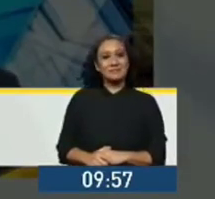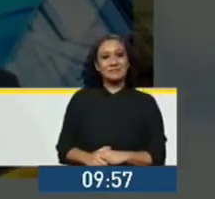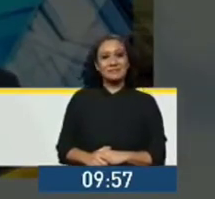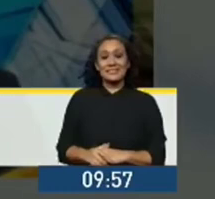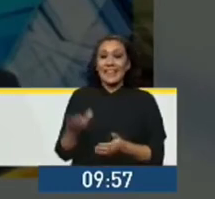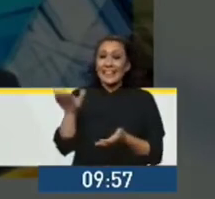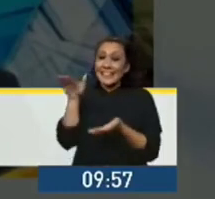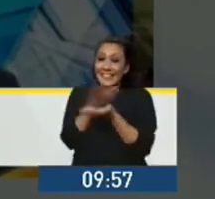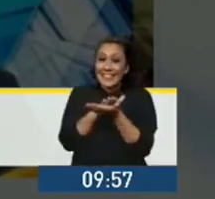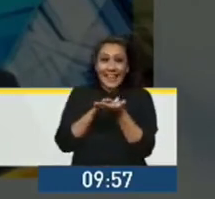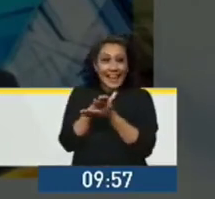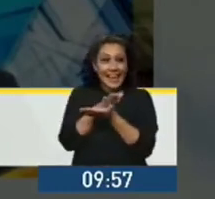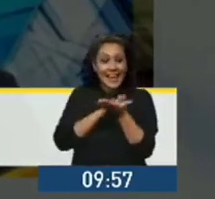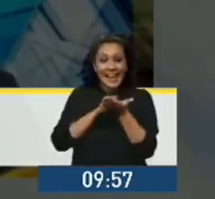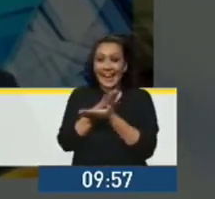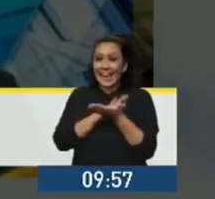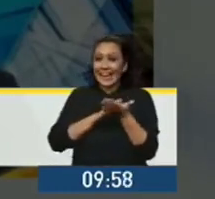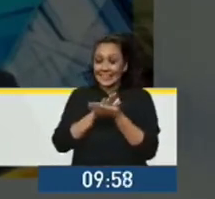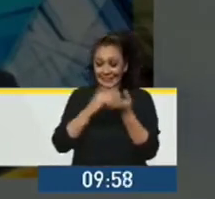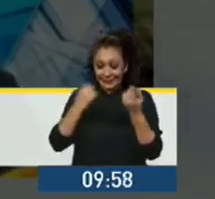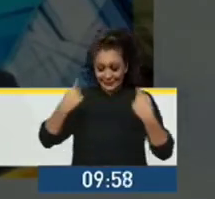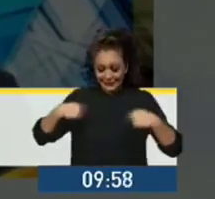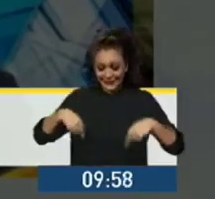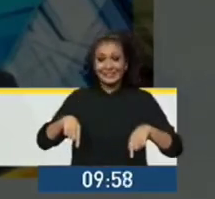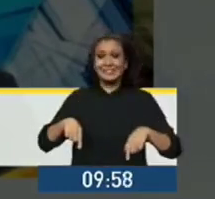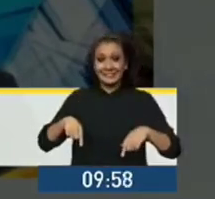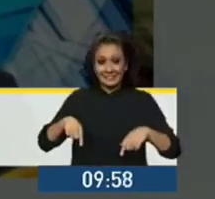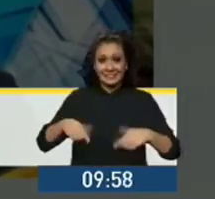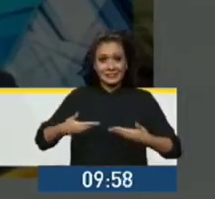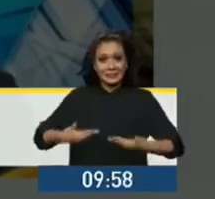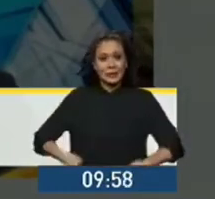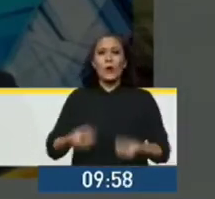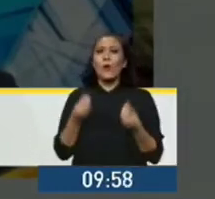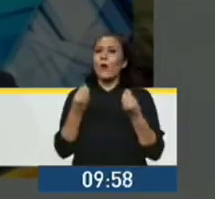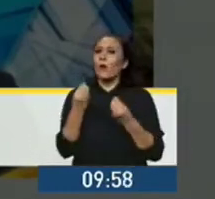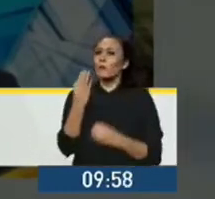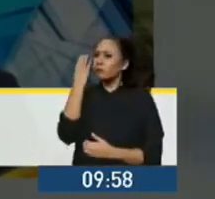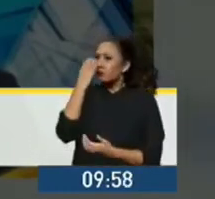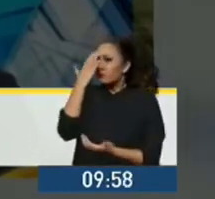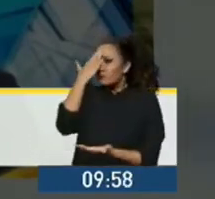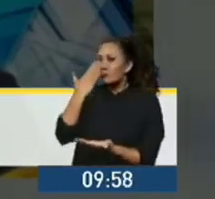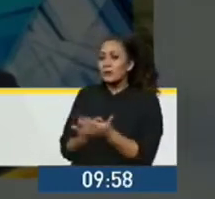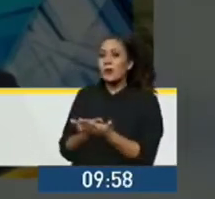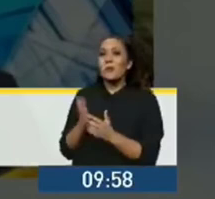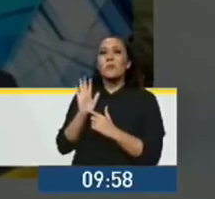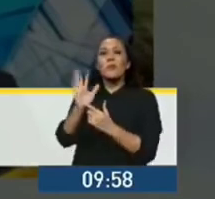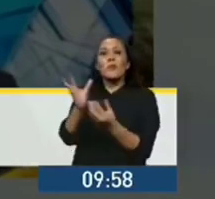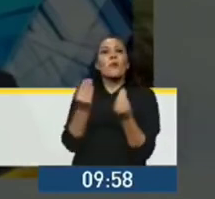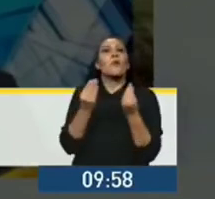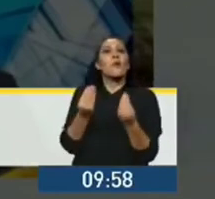nada, nada, nada. Assim, não há credibilidade que aguente.